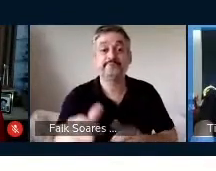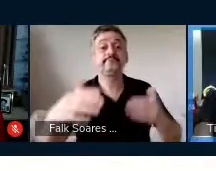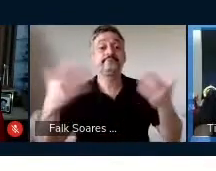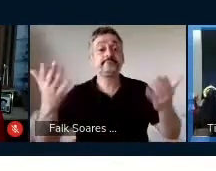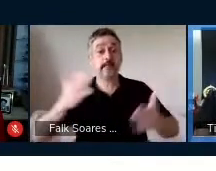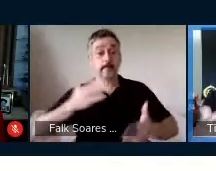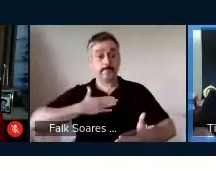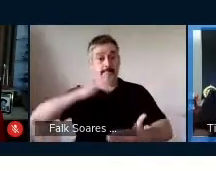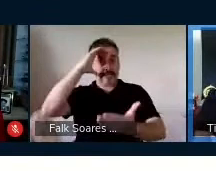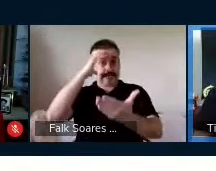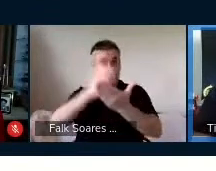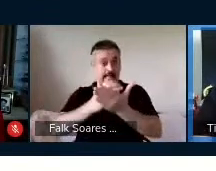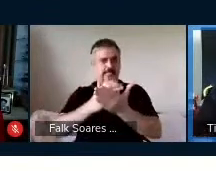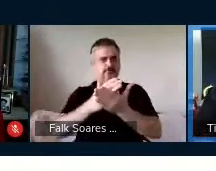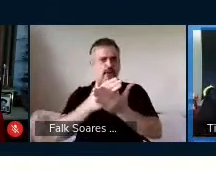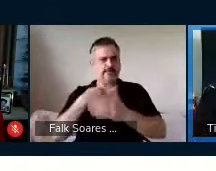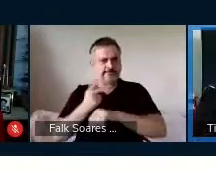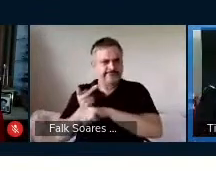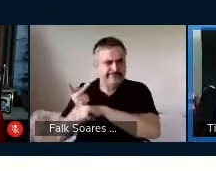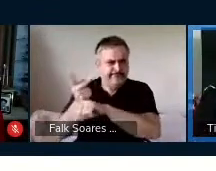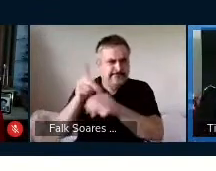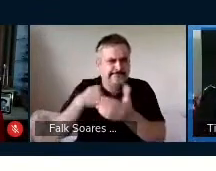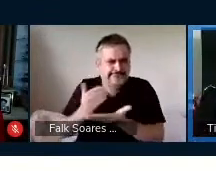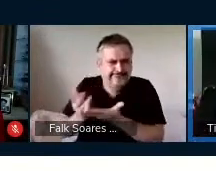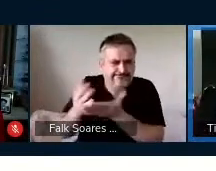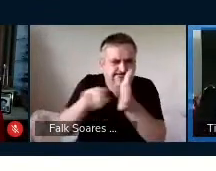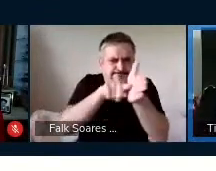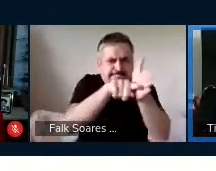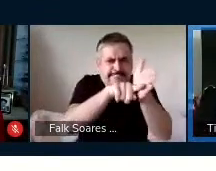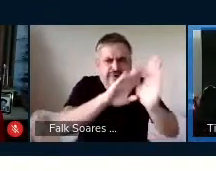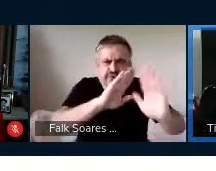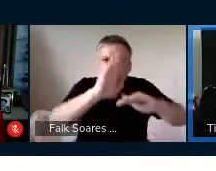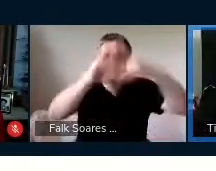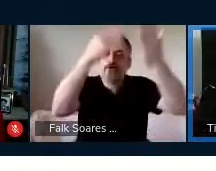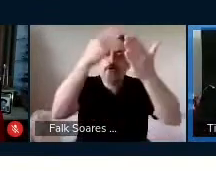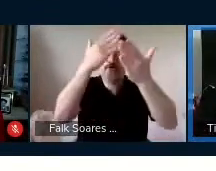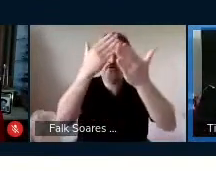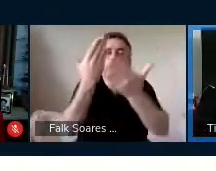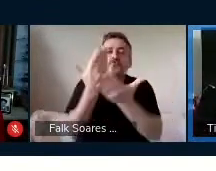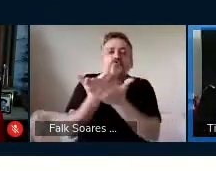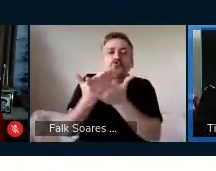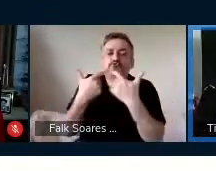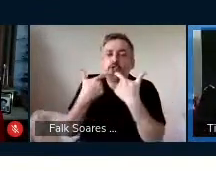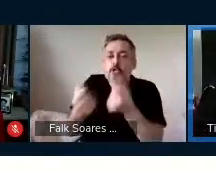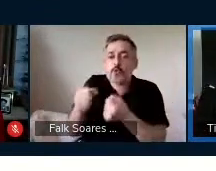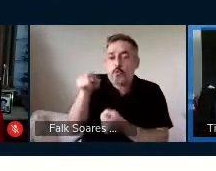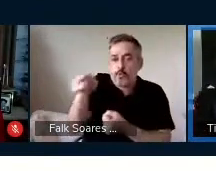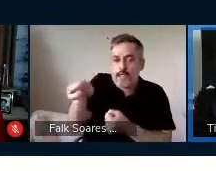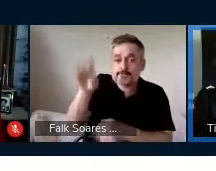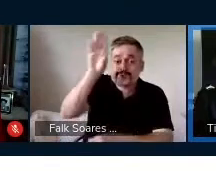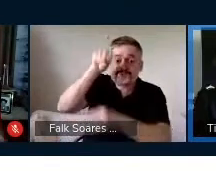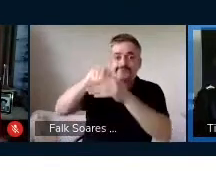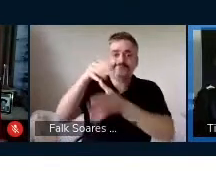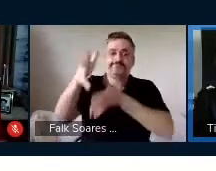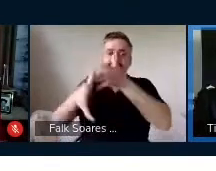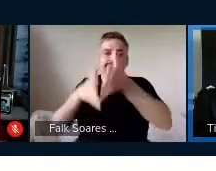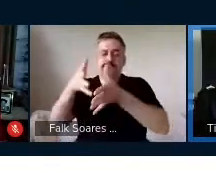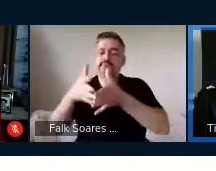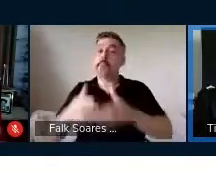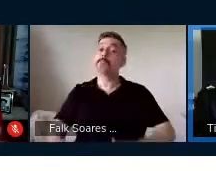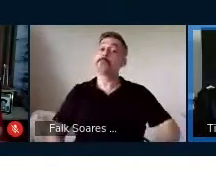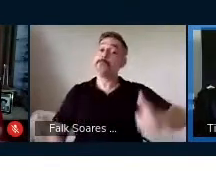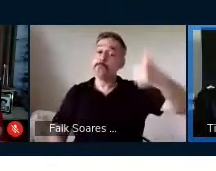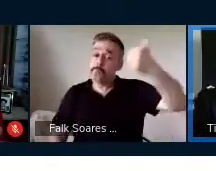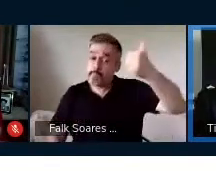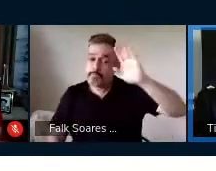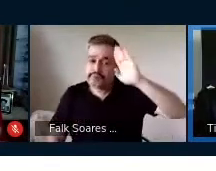dos maiores impasses durante a pesquisa. Esta tese buscou desenvolvimento linguístico mediante a LSB em